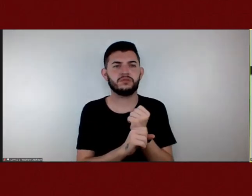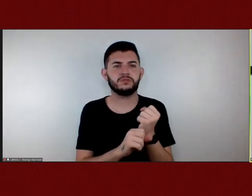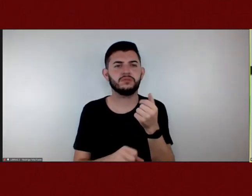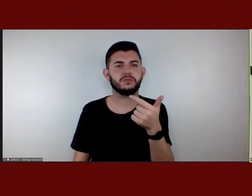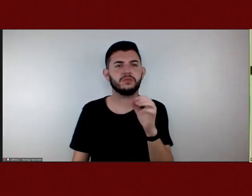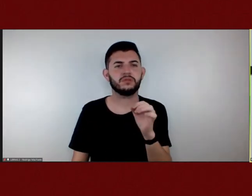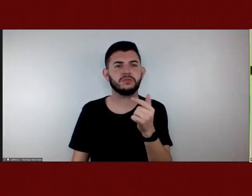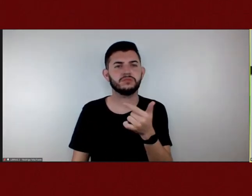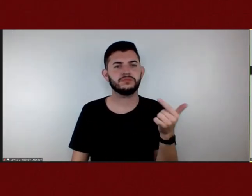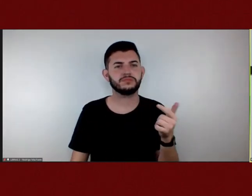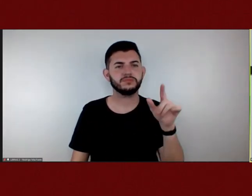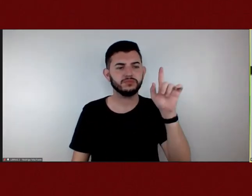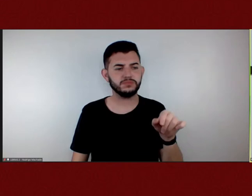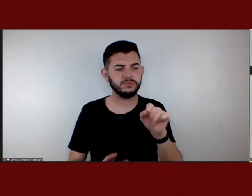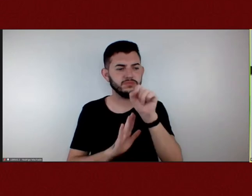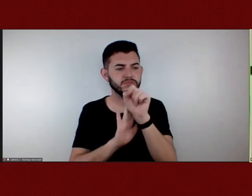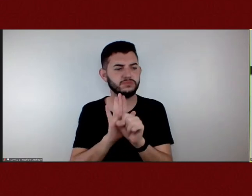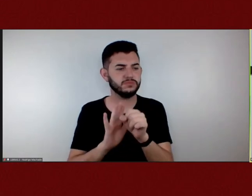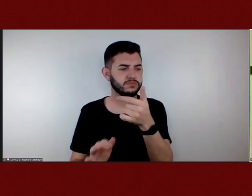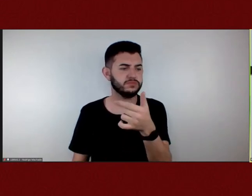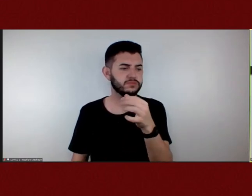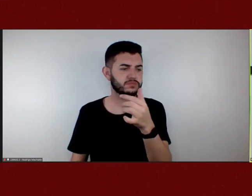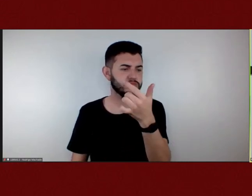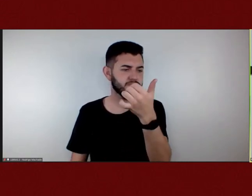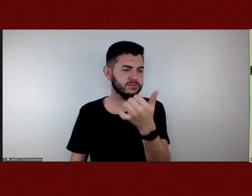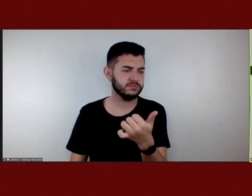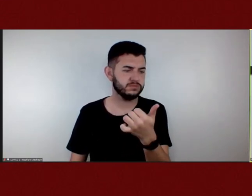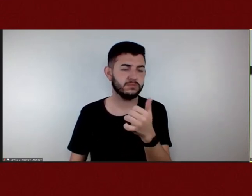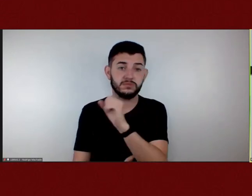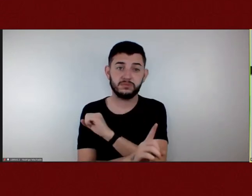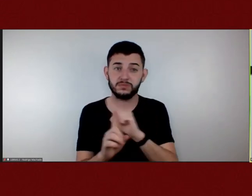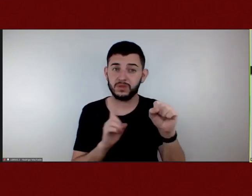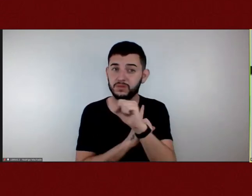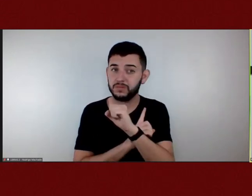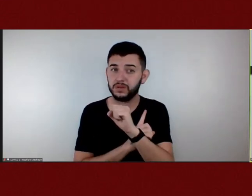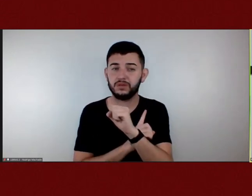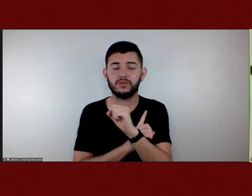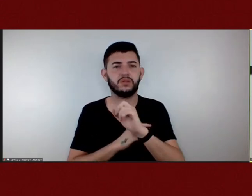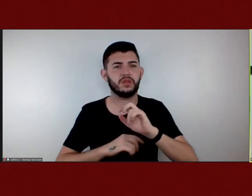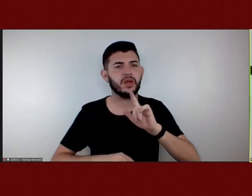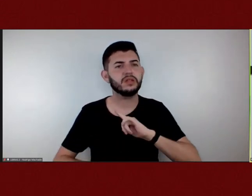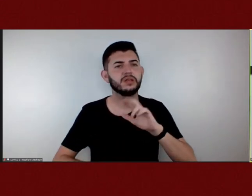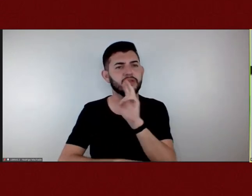2022 do século XXI, numa sociedade completamente diversa.